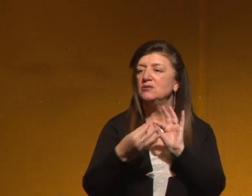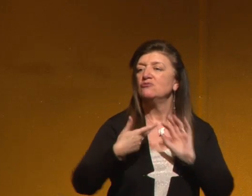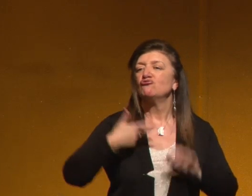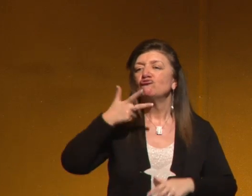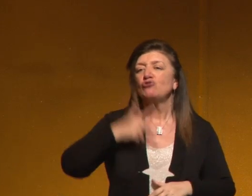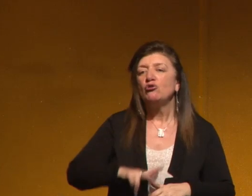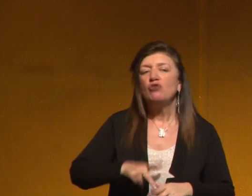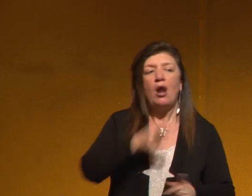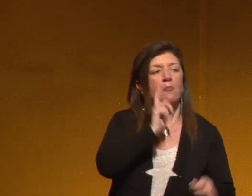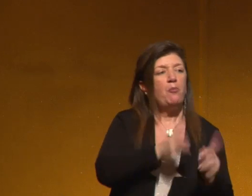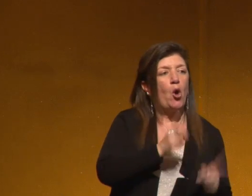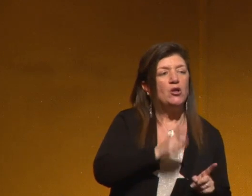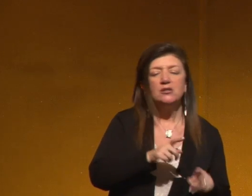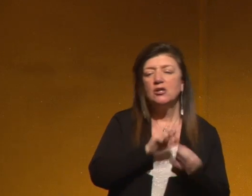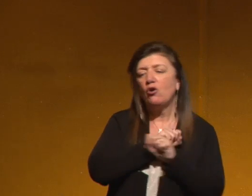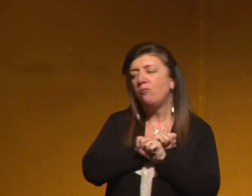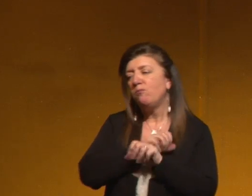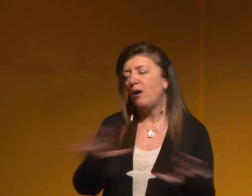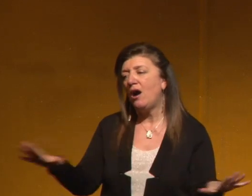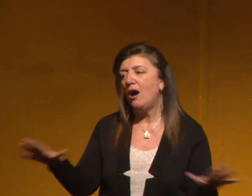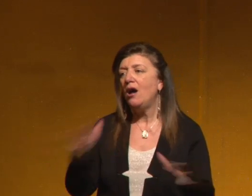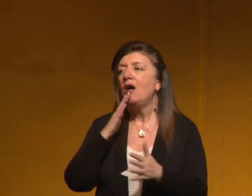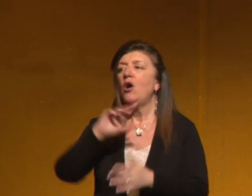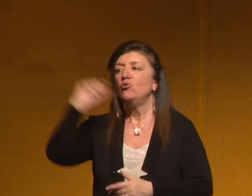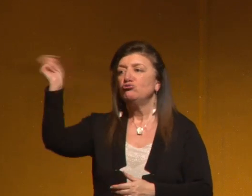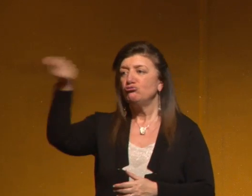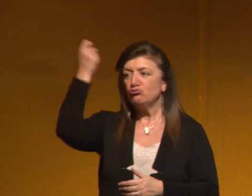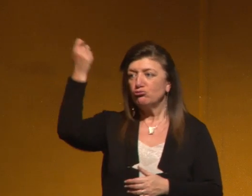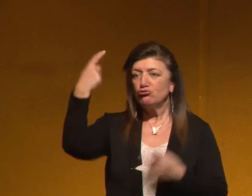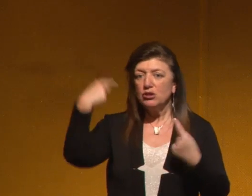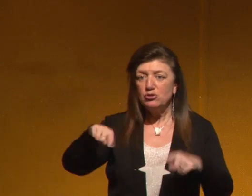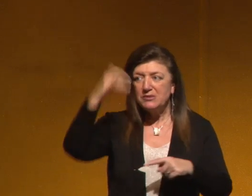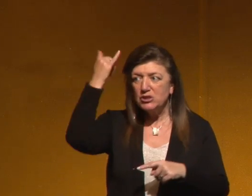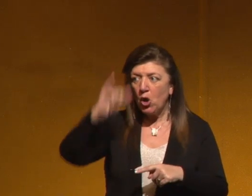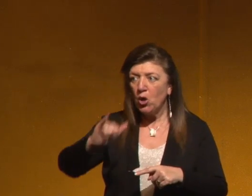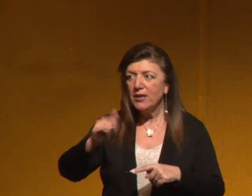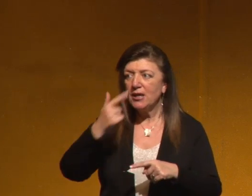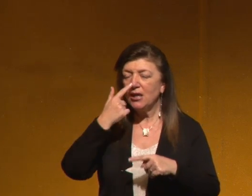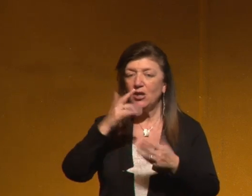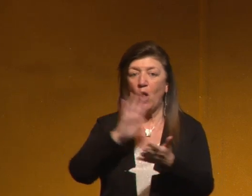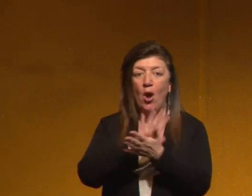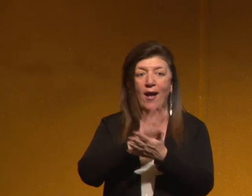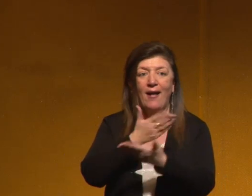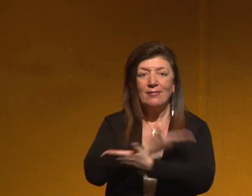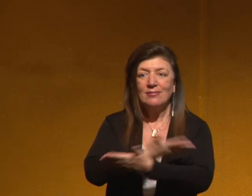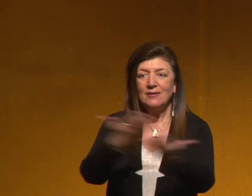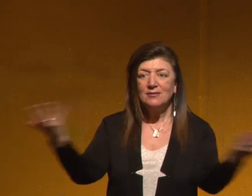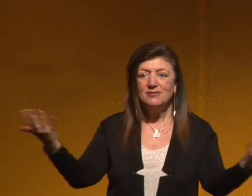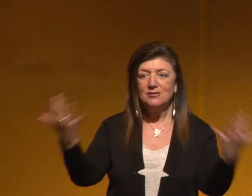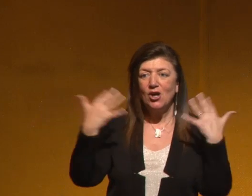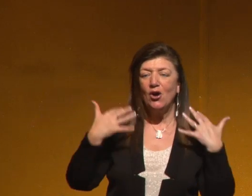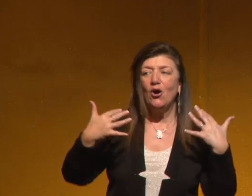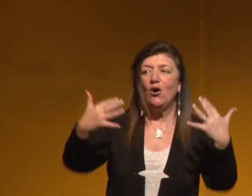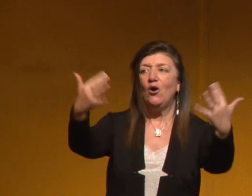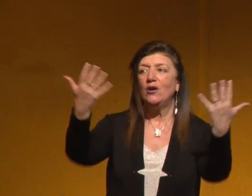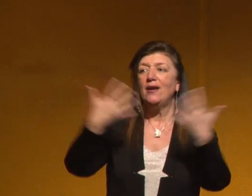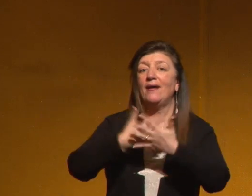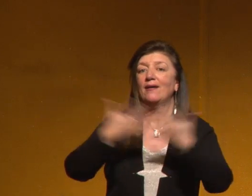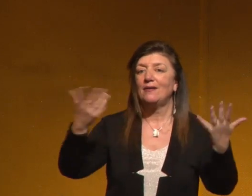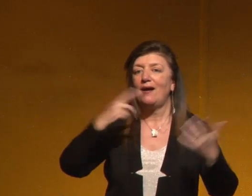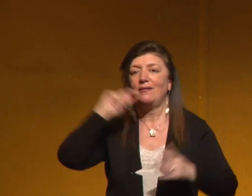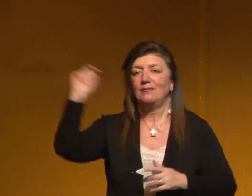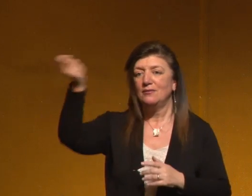credo che il successo di torino questa edizione si presenta dalla qualità del programma e anche dai primi numeri che abbiamo letto come un'edizione di grande successo